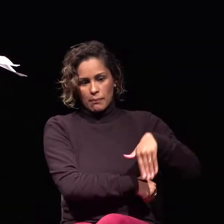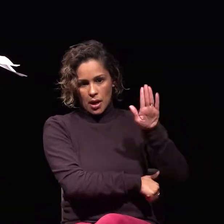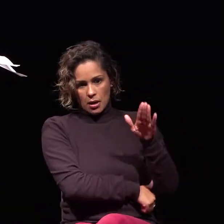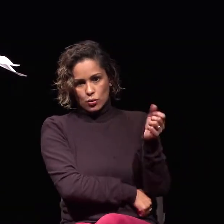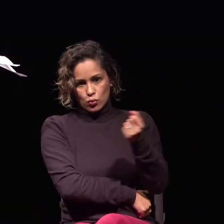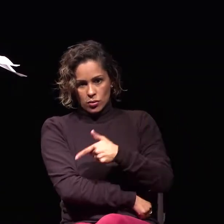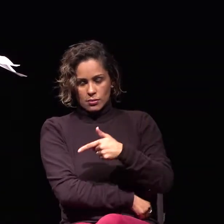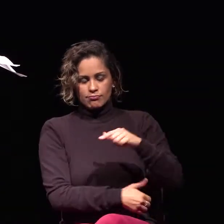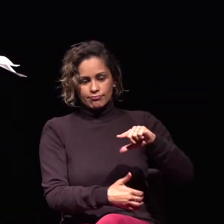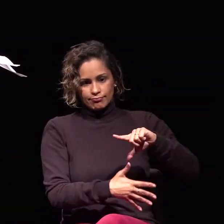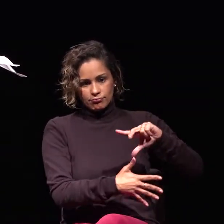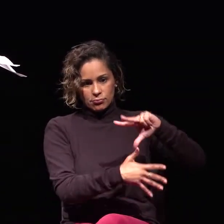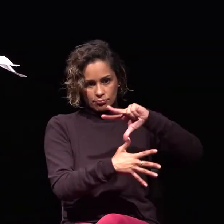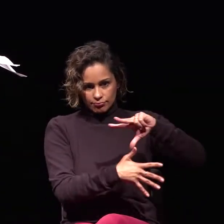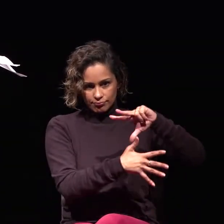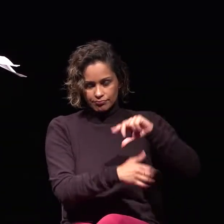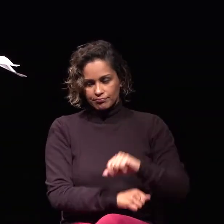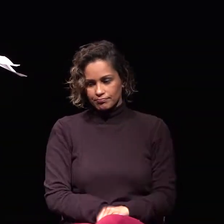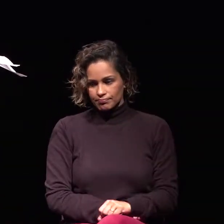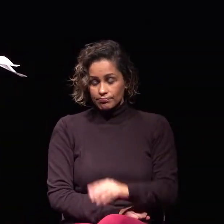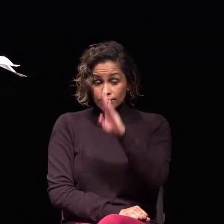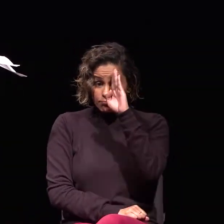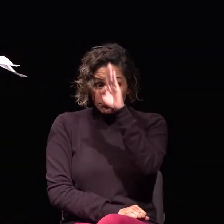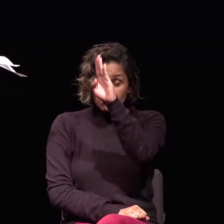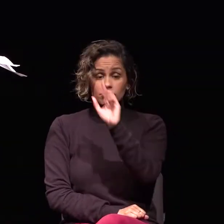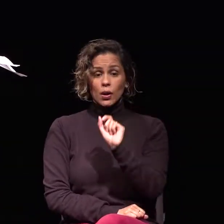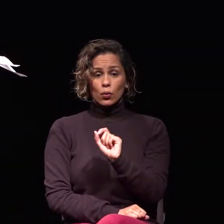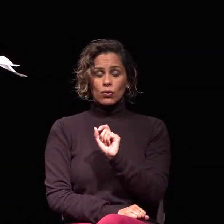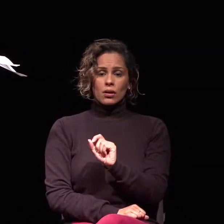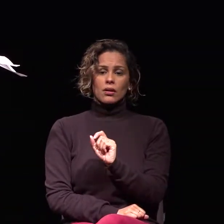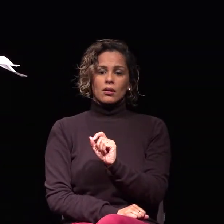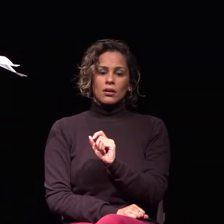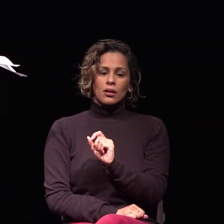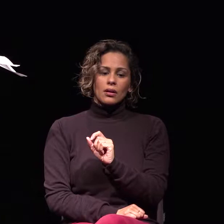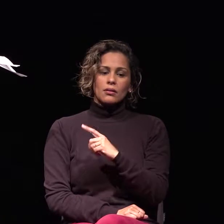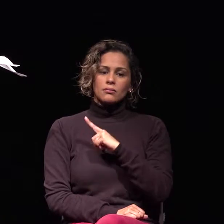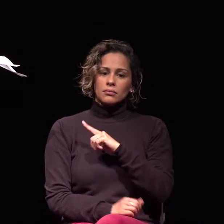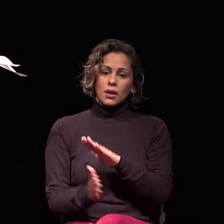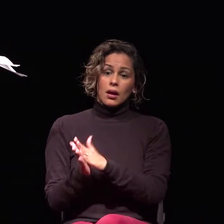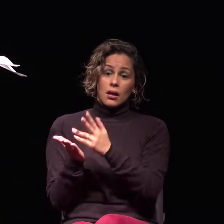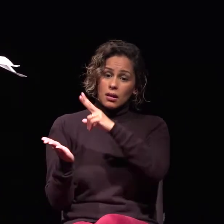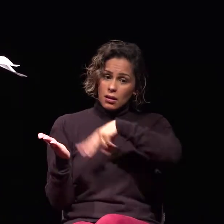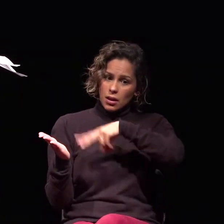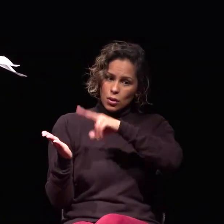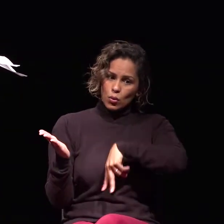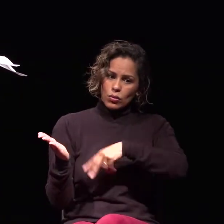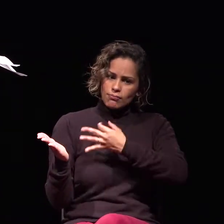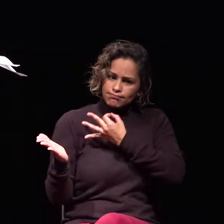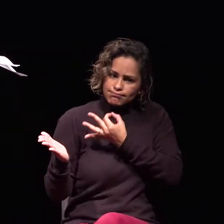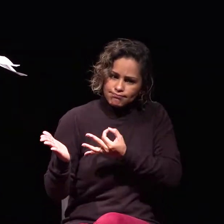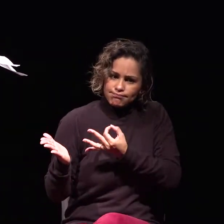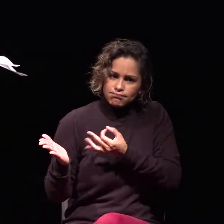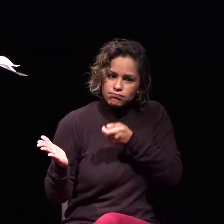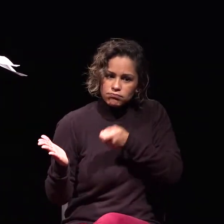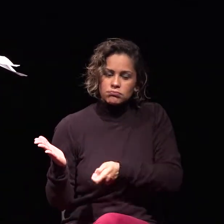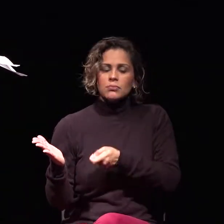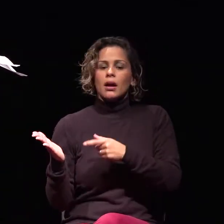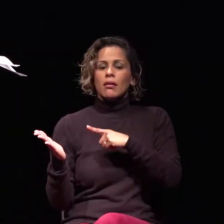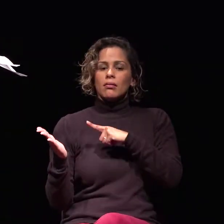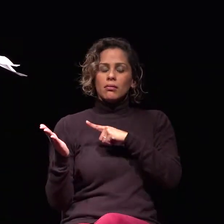digo, principalmente, com uma leitura crítica